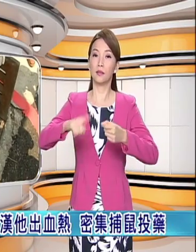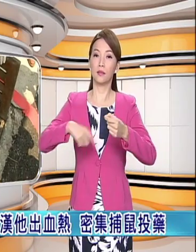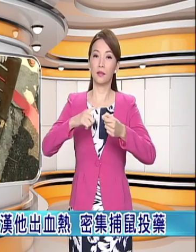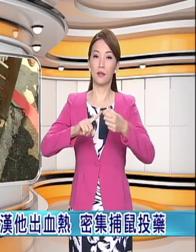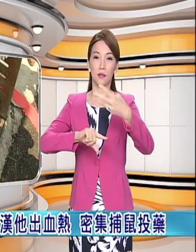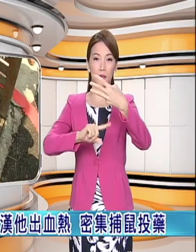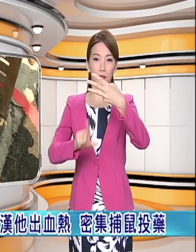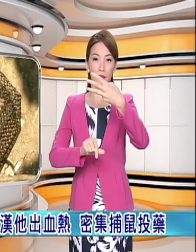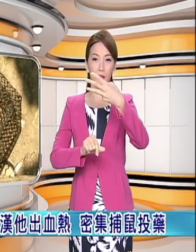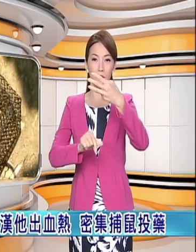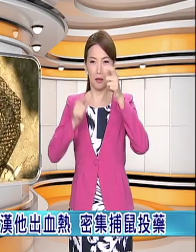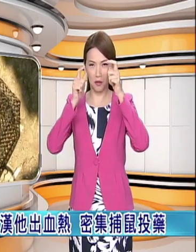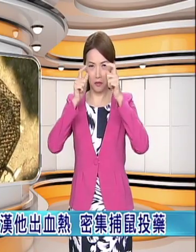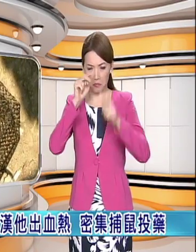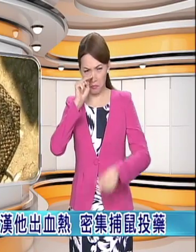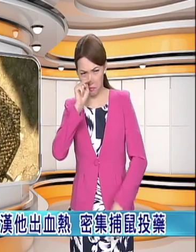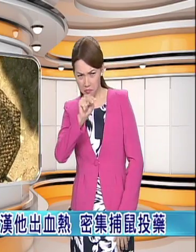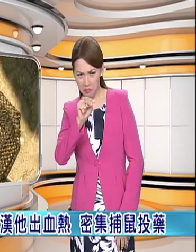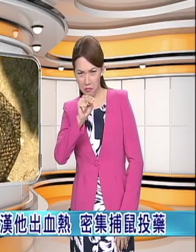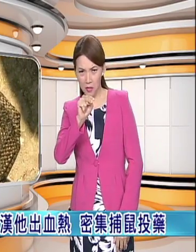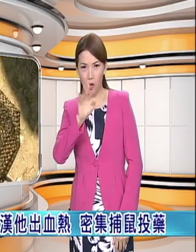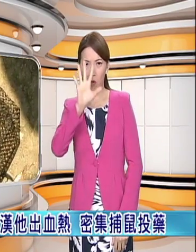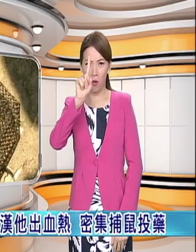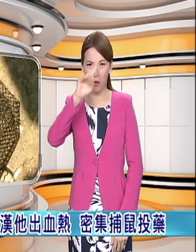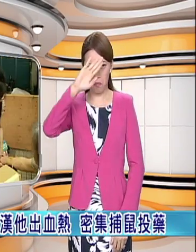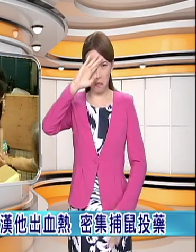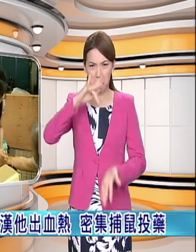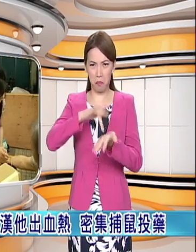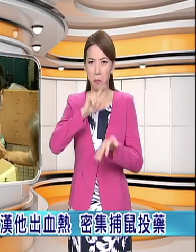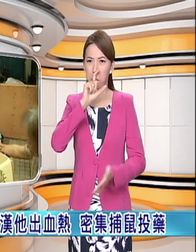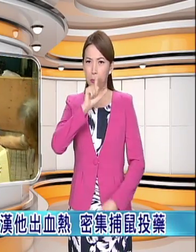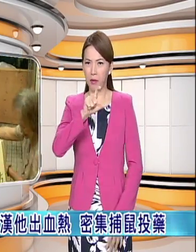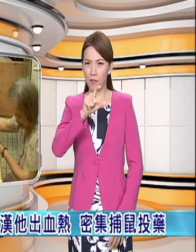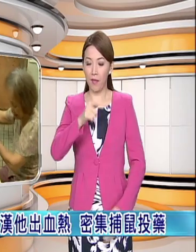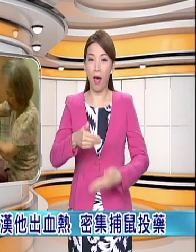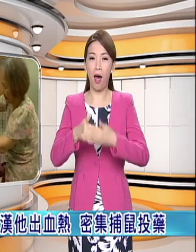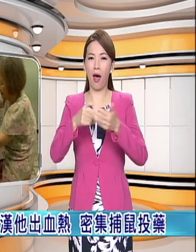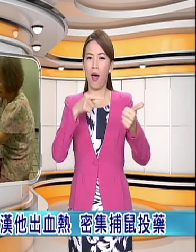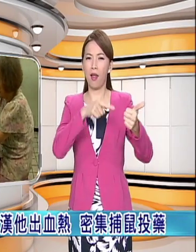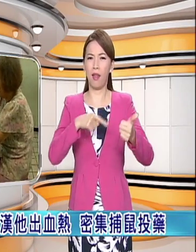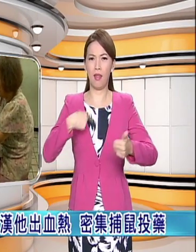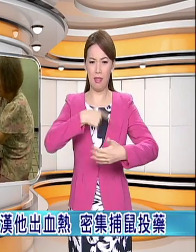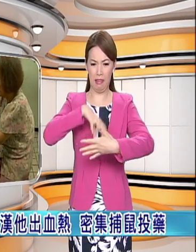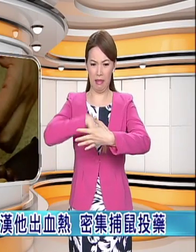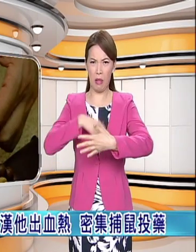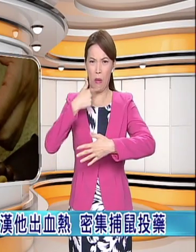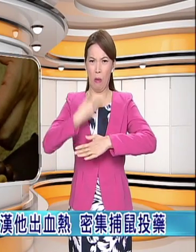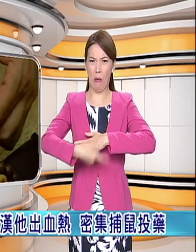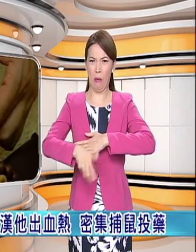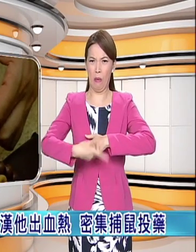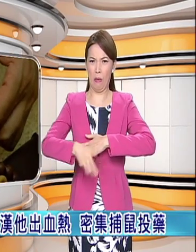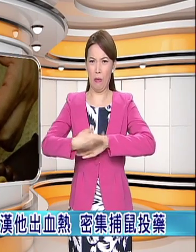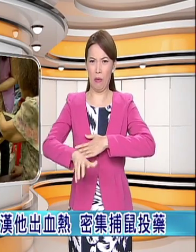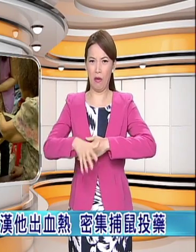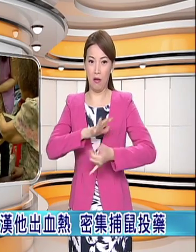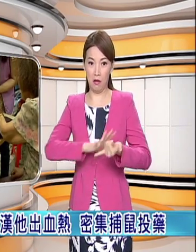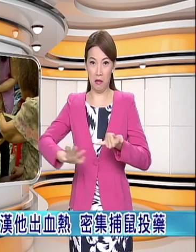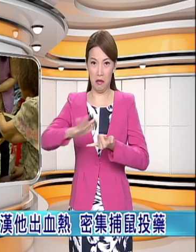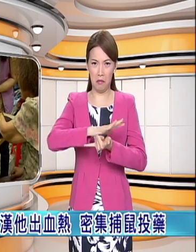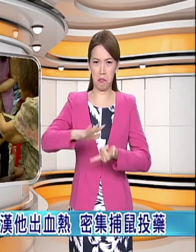今年三月全国首例和他出血热出现在高雄，没想到一